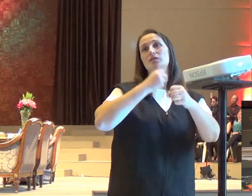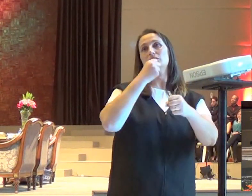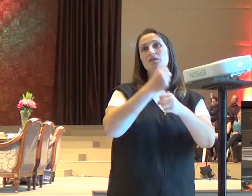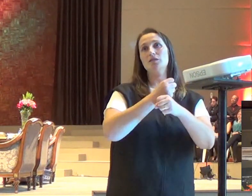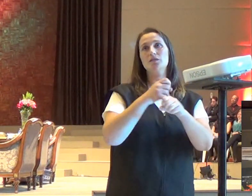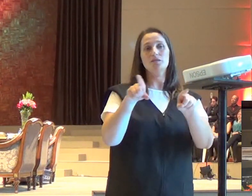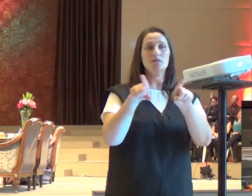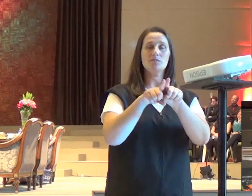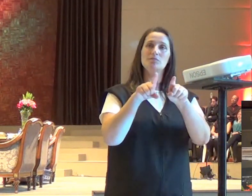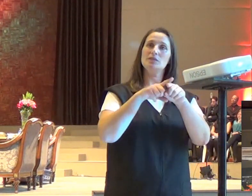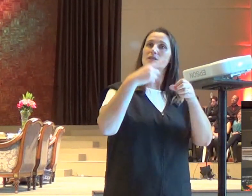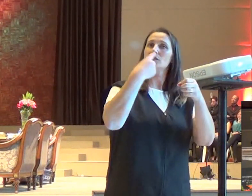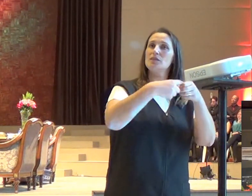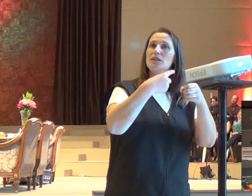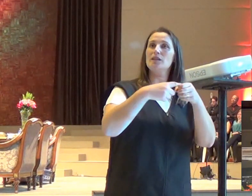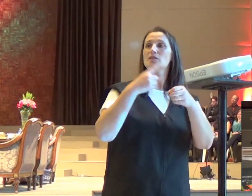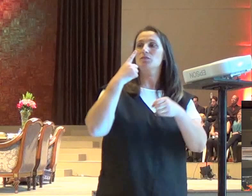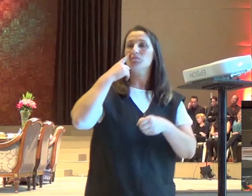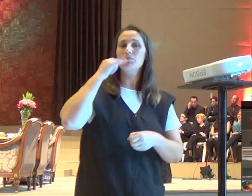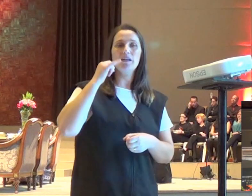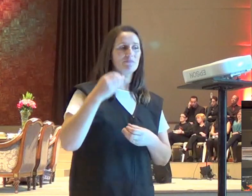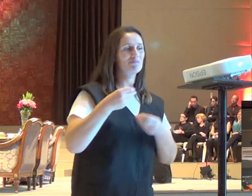do pai e o pai nem vai visitá-lo,